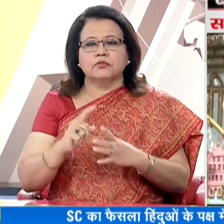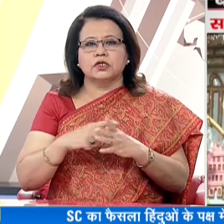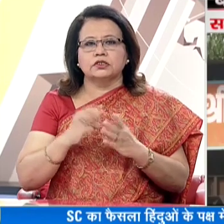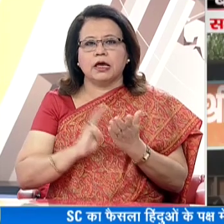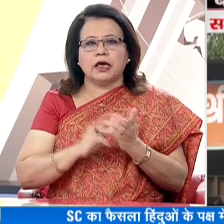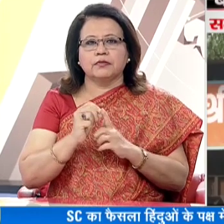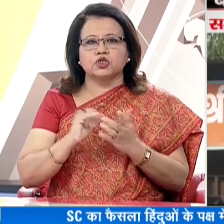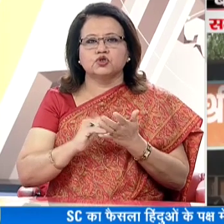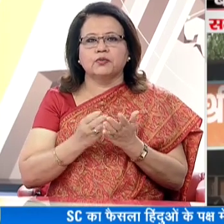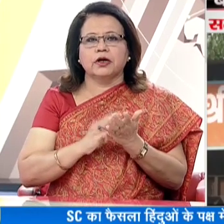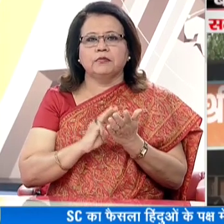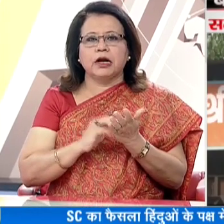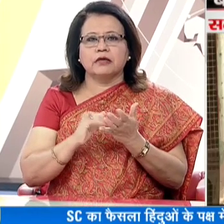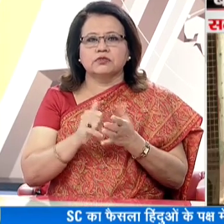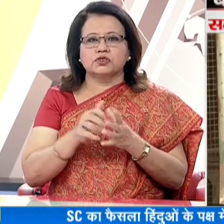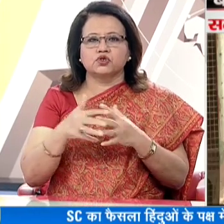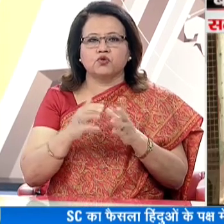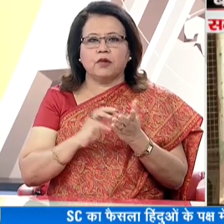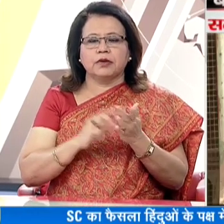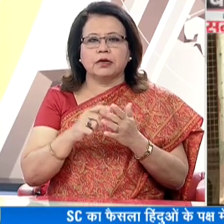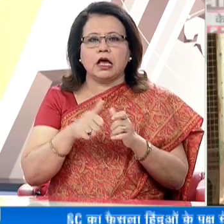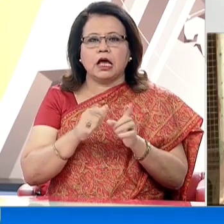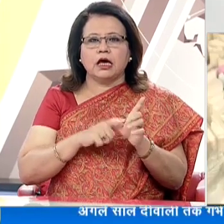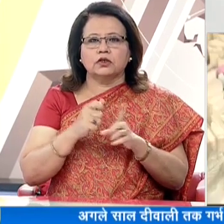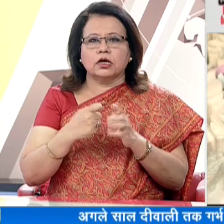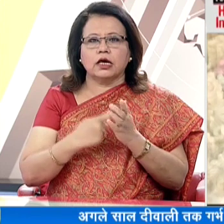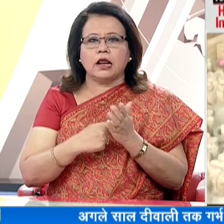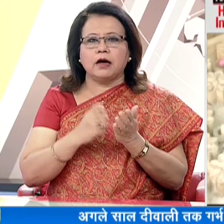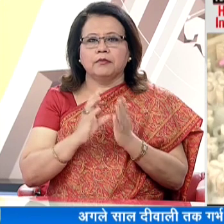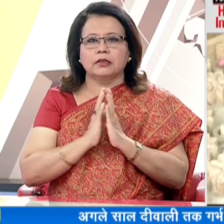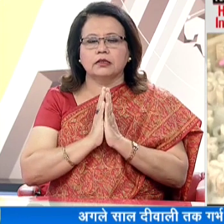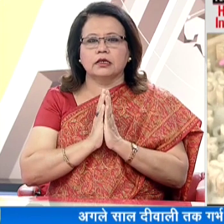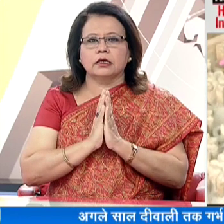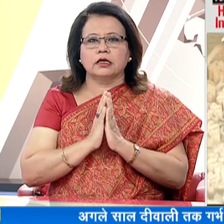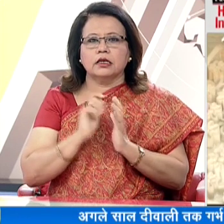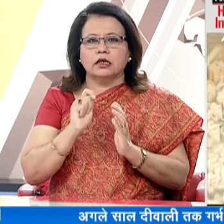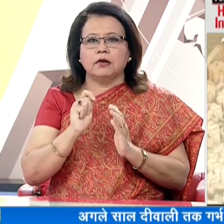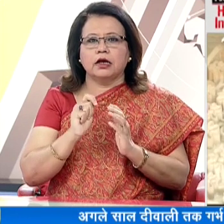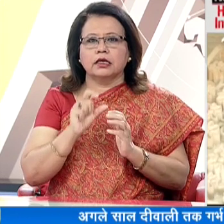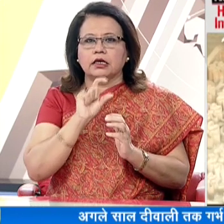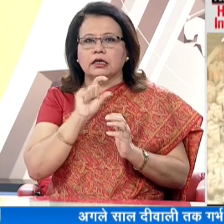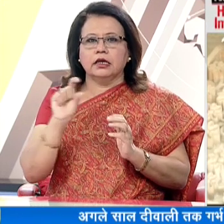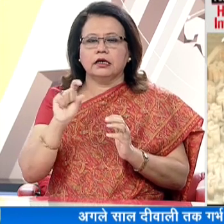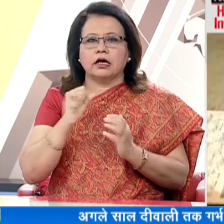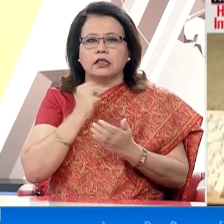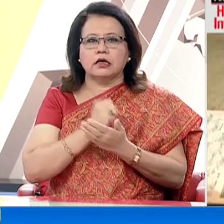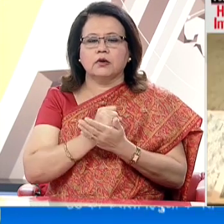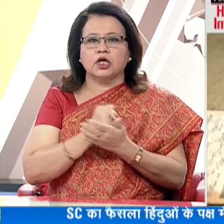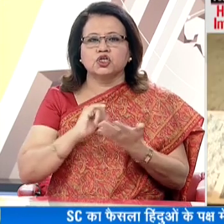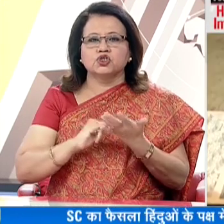बीजेपी सांसद सुब्रमण्यम स्वामी ने अयोध्या में राम मंदिर के निर्माण की तारीख का दावा किया है। सुब्रमण्यम